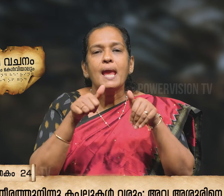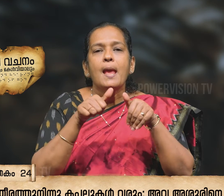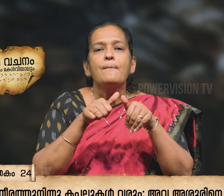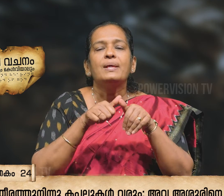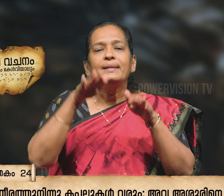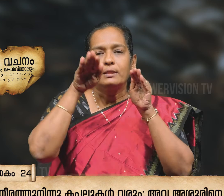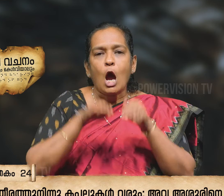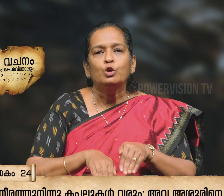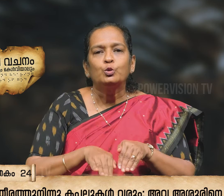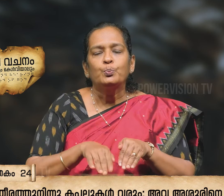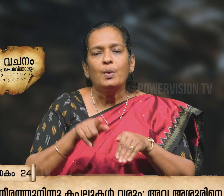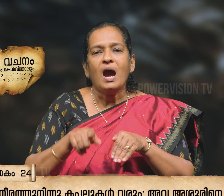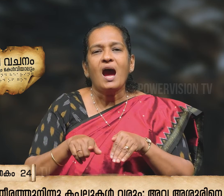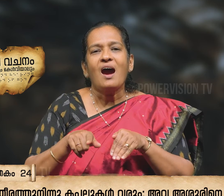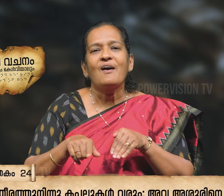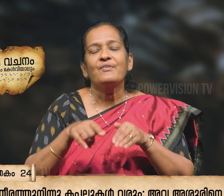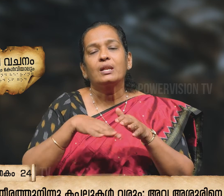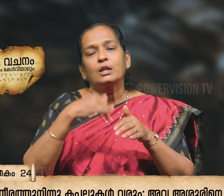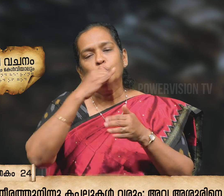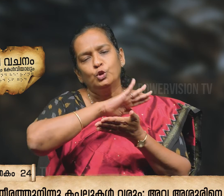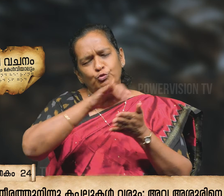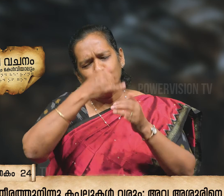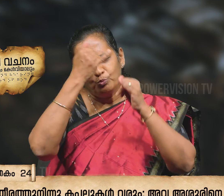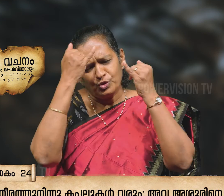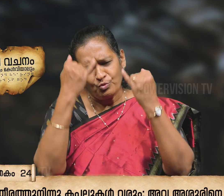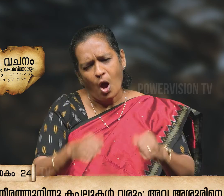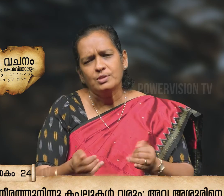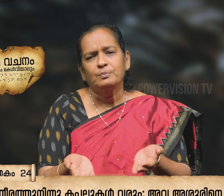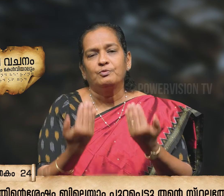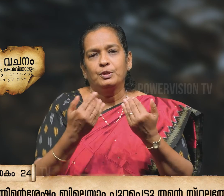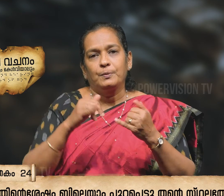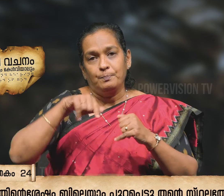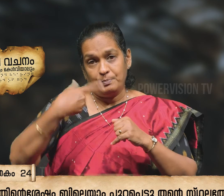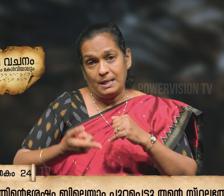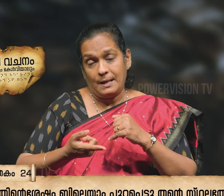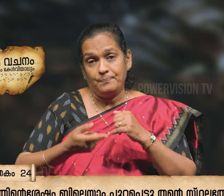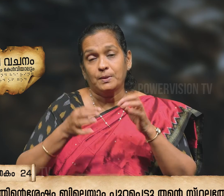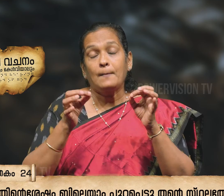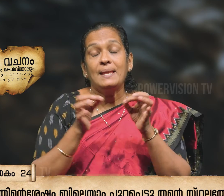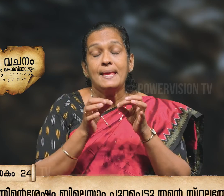ഏബരിനെയും താഴ്ത്തും, അവനും നിർമൂലനാശം ഭവിക്കും. അതിന്റെ ശേഷം ബിലയാം